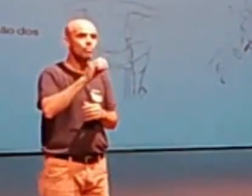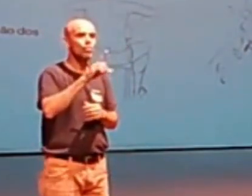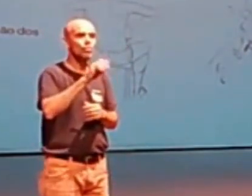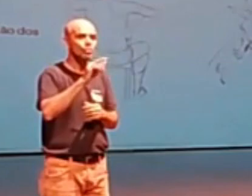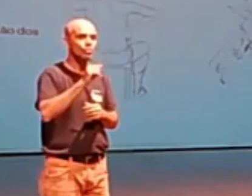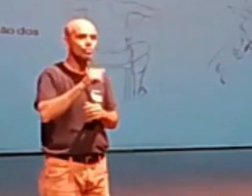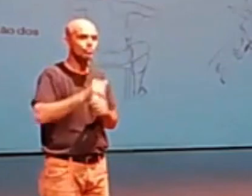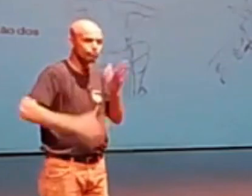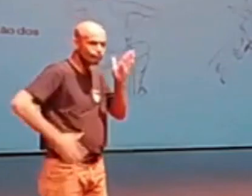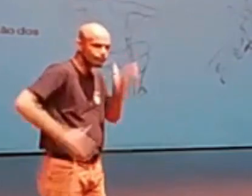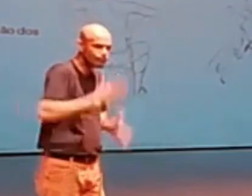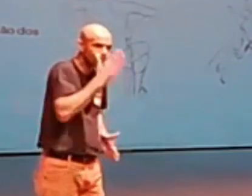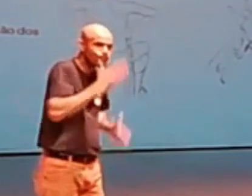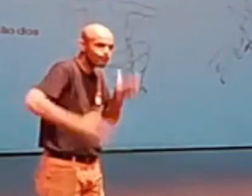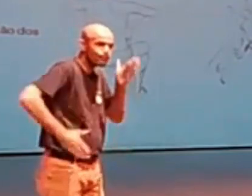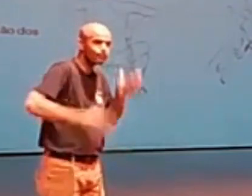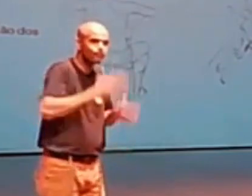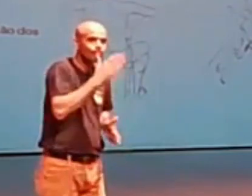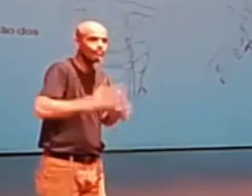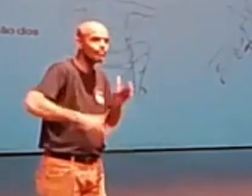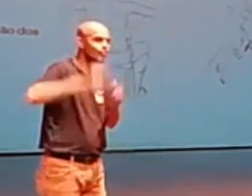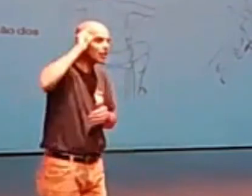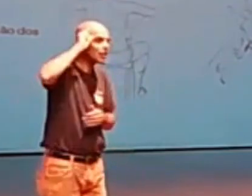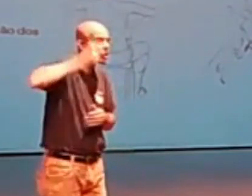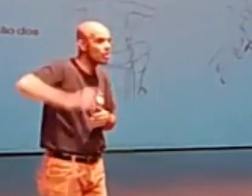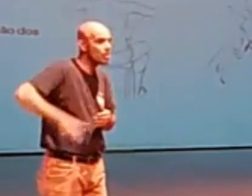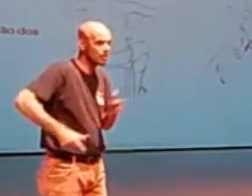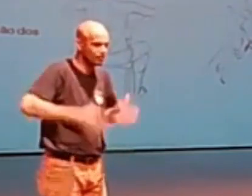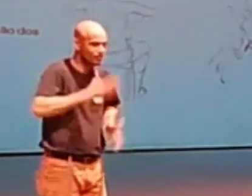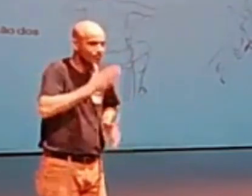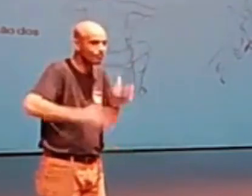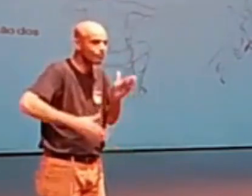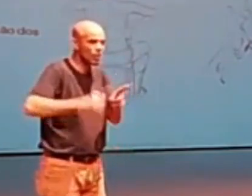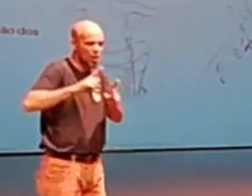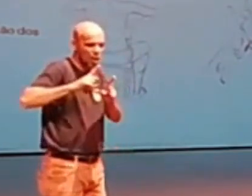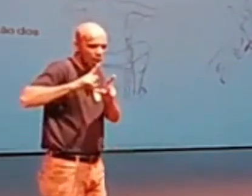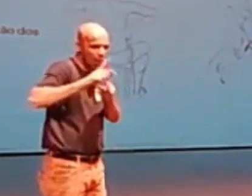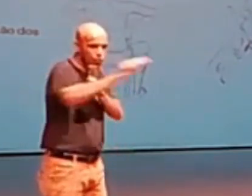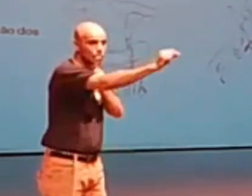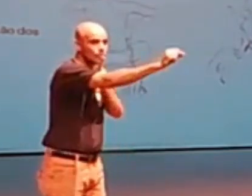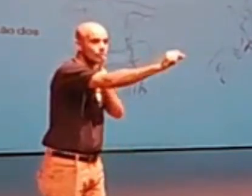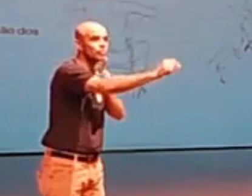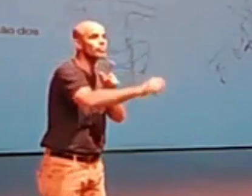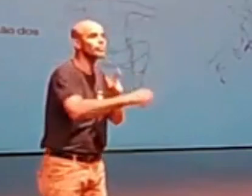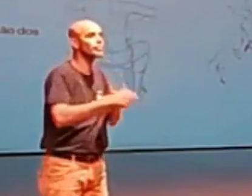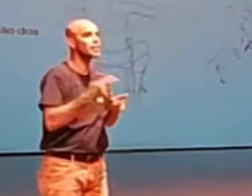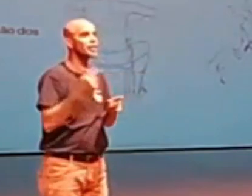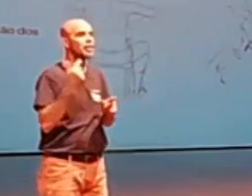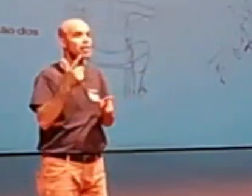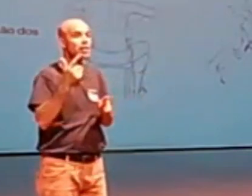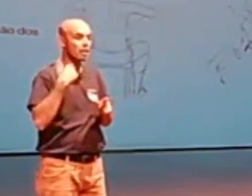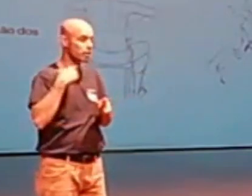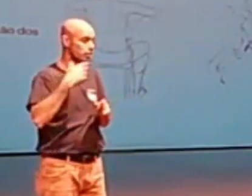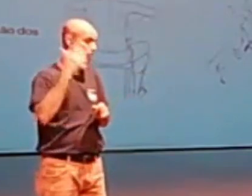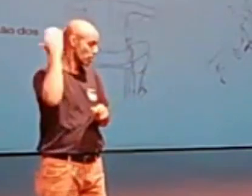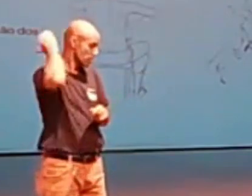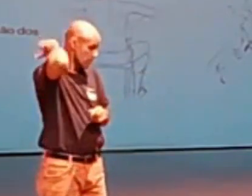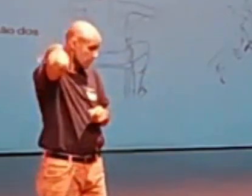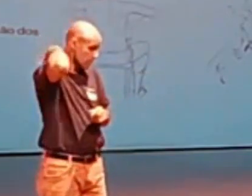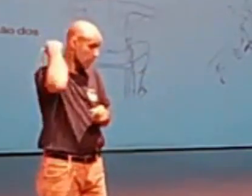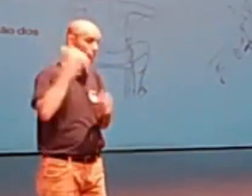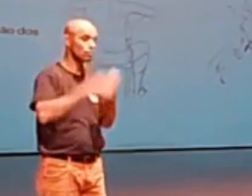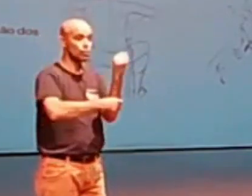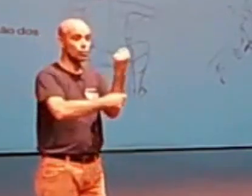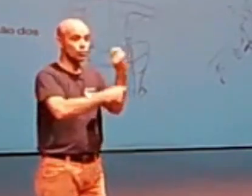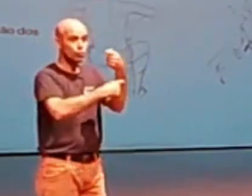Aquele corredor fantástico e que obtém, né, até o momento o recorde é dele. Pois ele tem uma escoliose lombar de 40